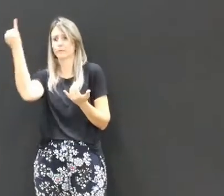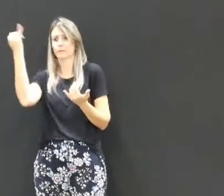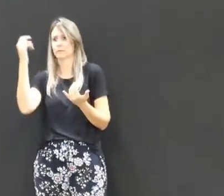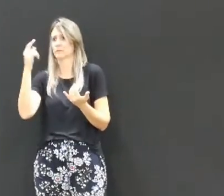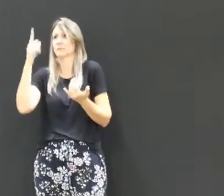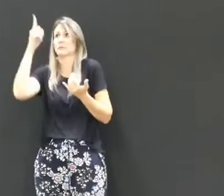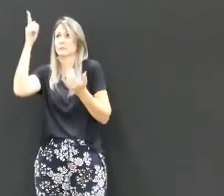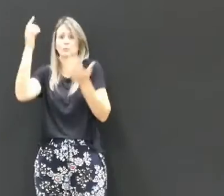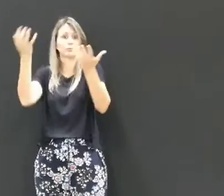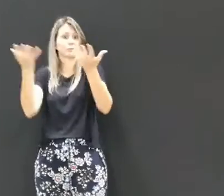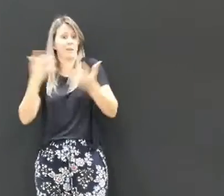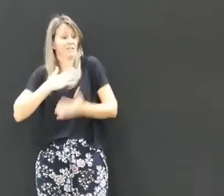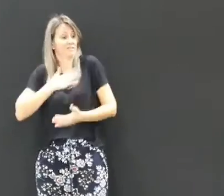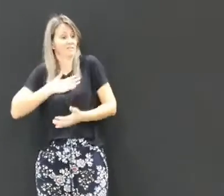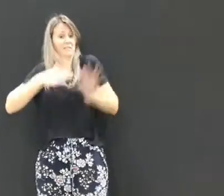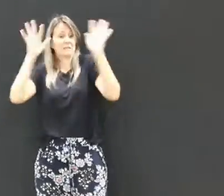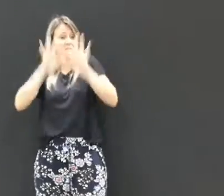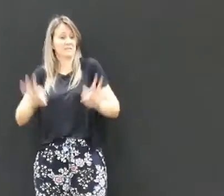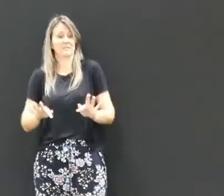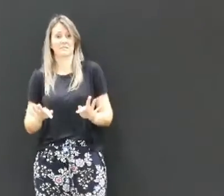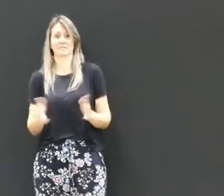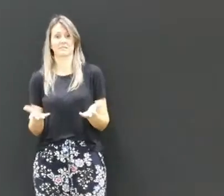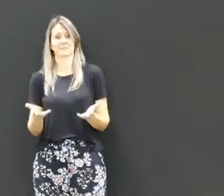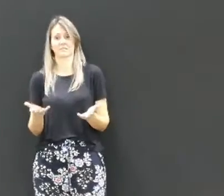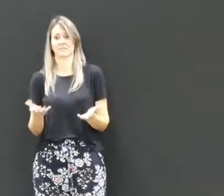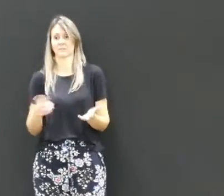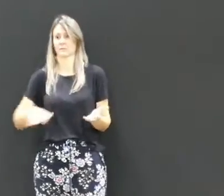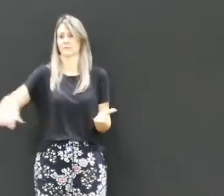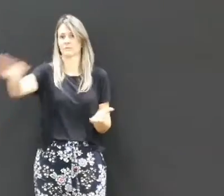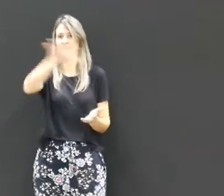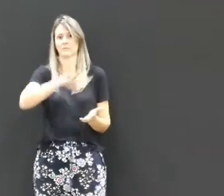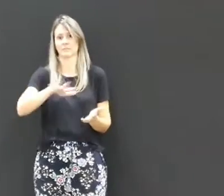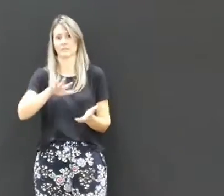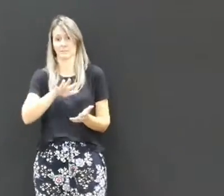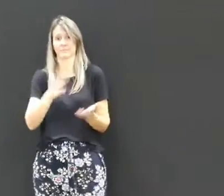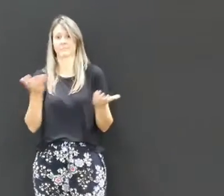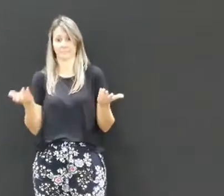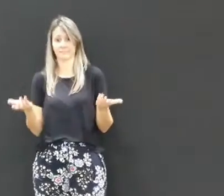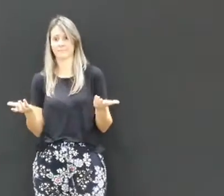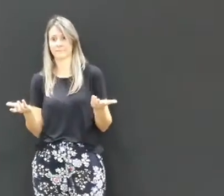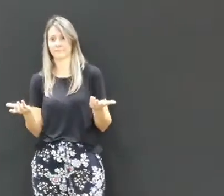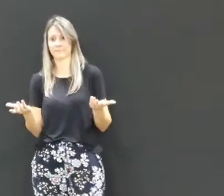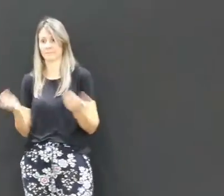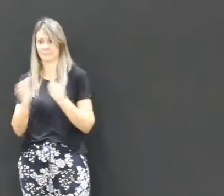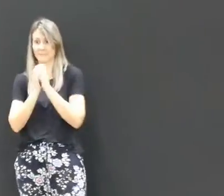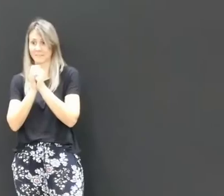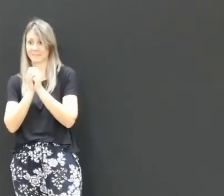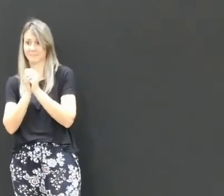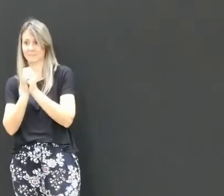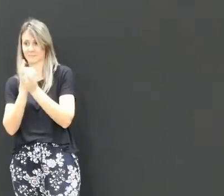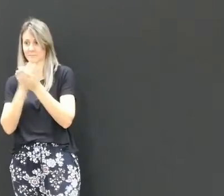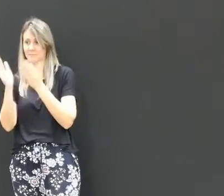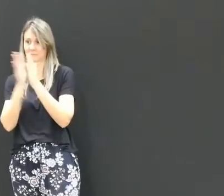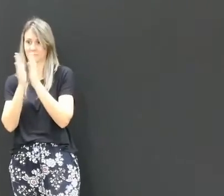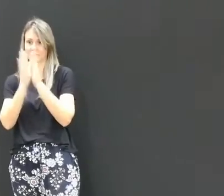muito importante, né, nós aceitarmos o que Deus tem para as nossas vidas. Aí sim nós seremos